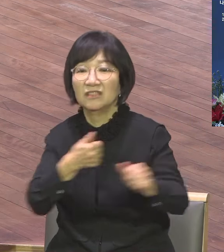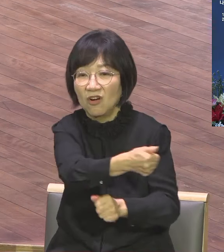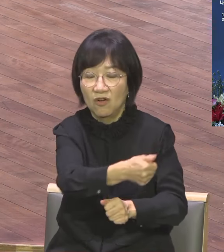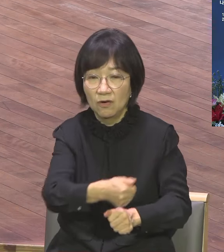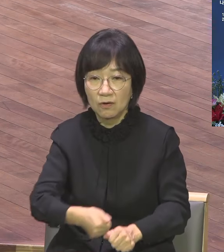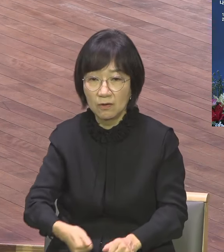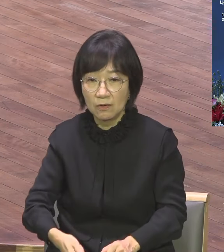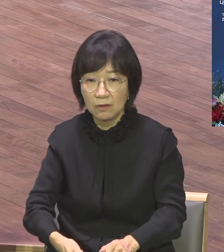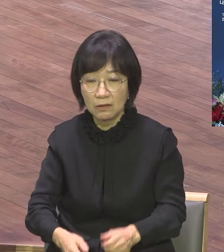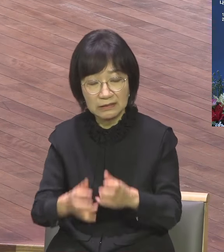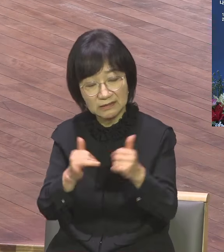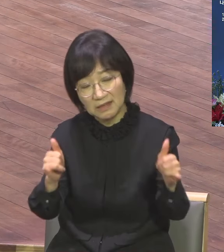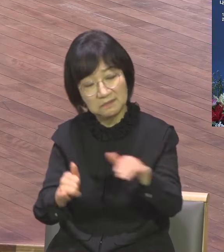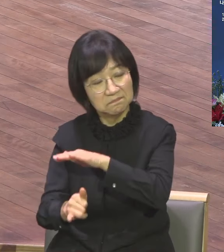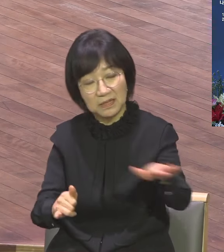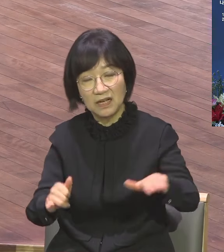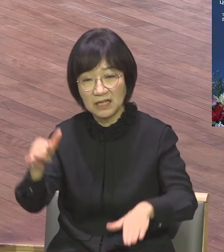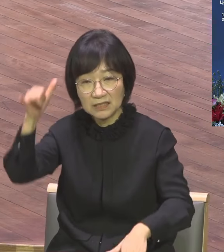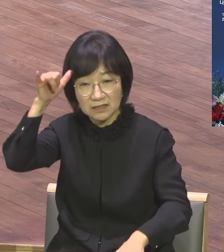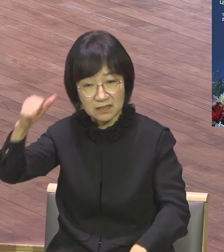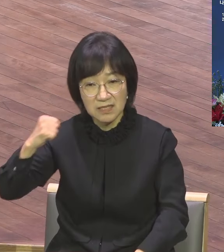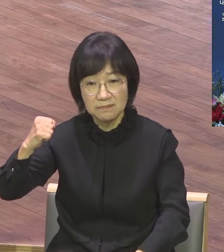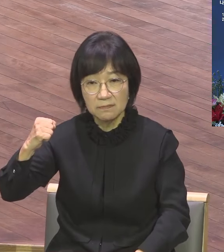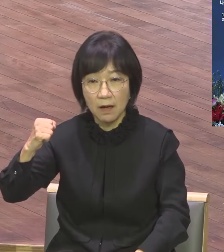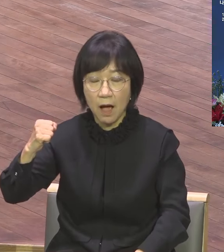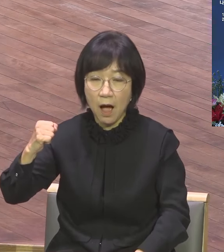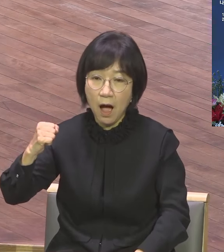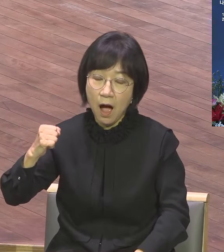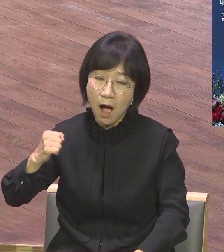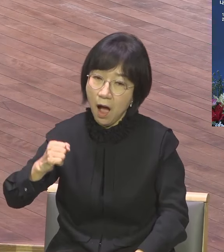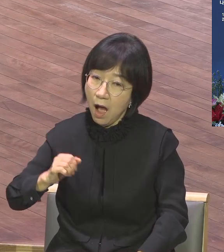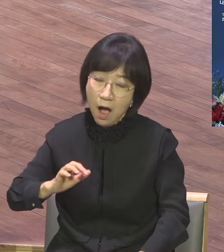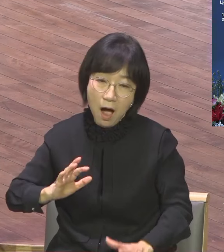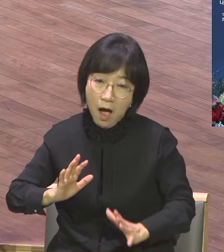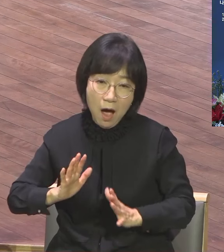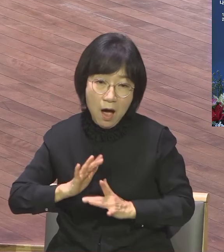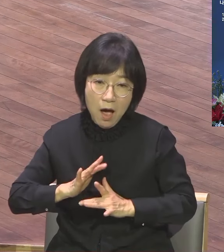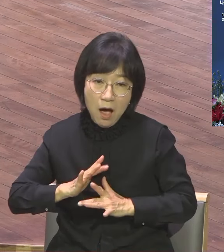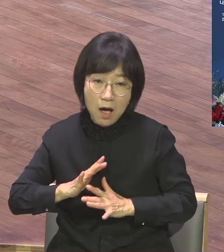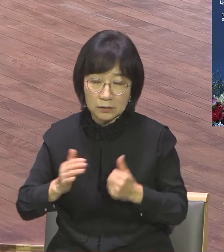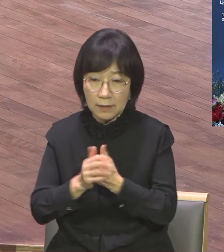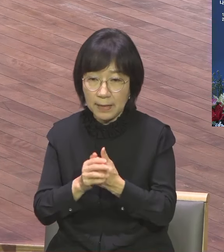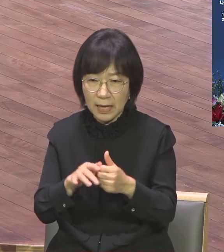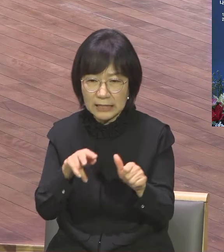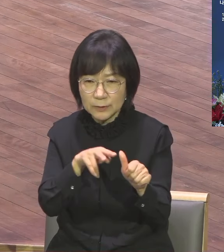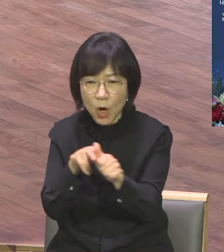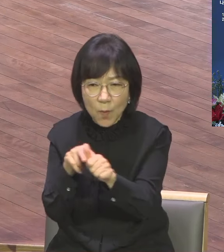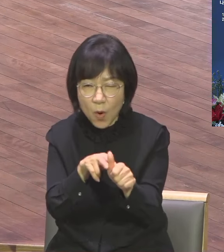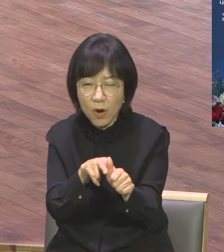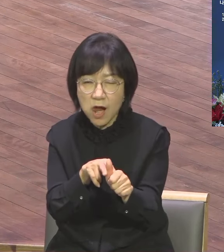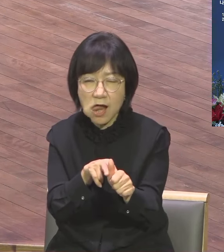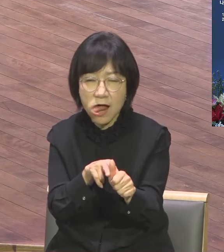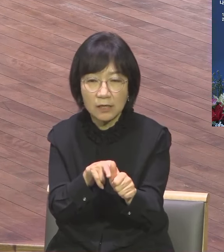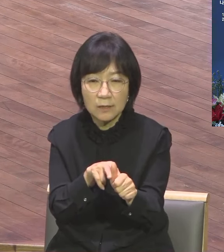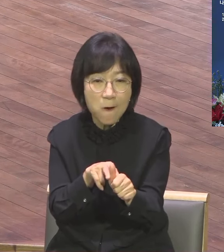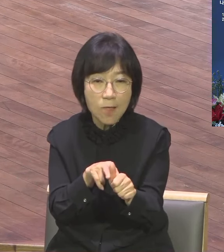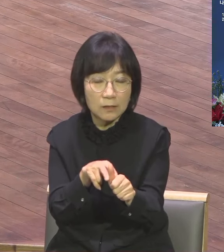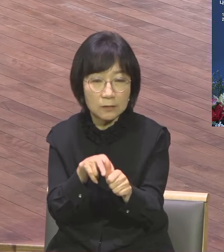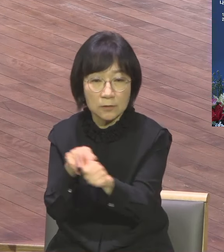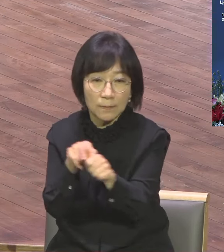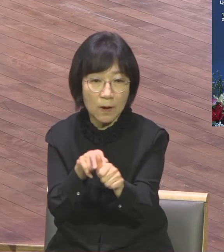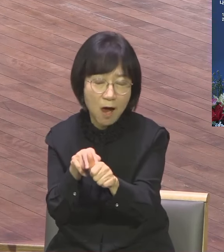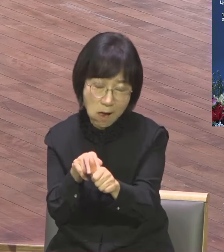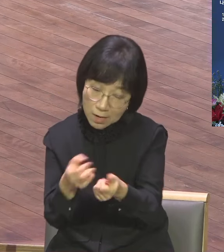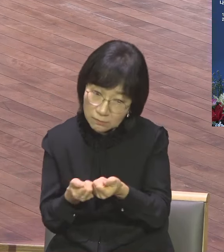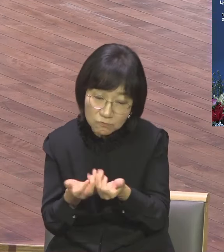지금 인공지능이 급속도로 발전하면서 많은 정보들이 왜곡이 되고 있어. 잘못 전달되고 있어